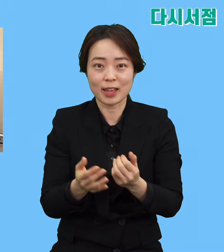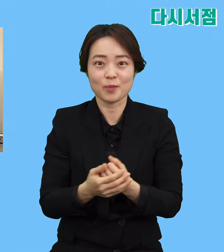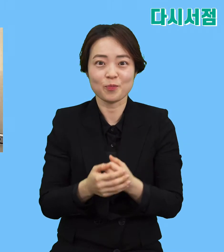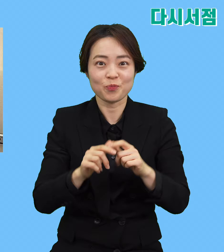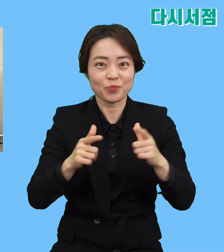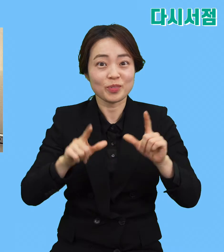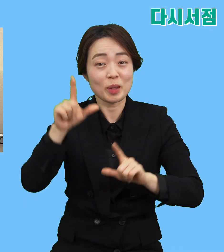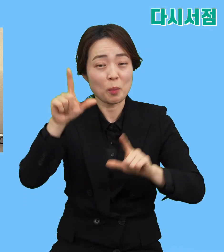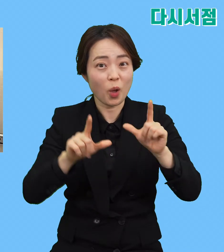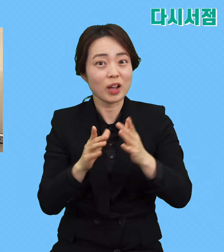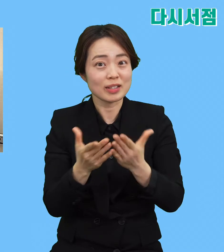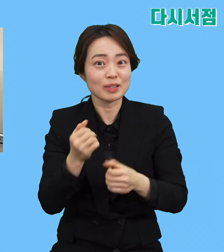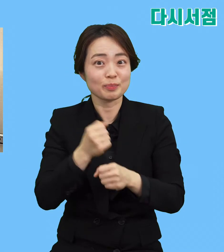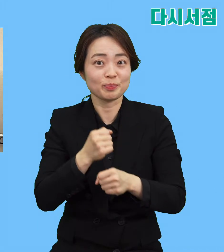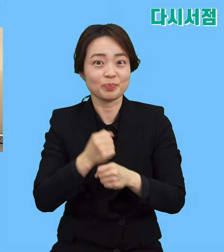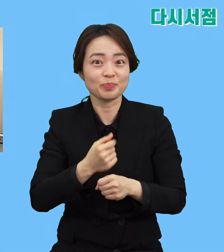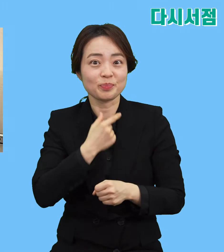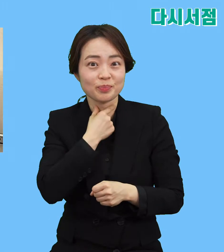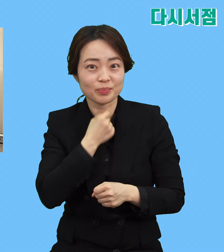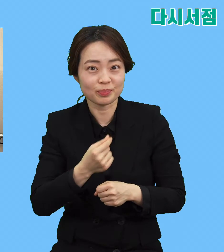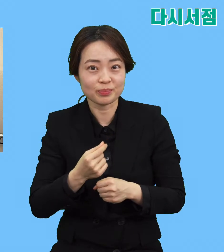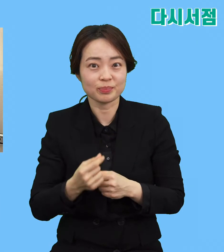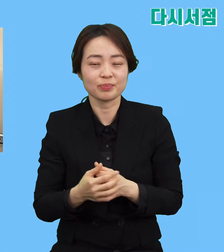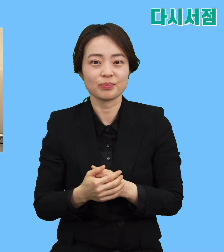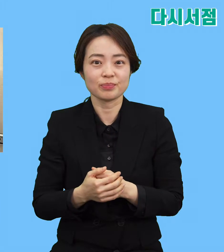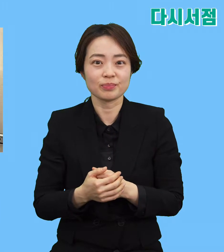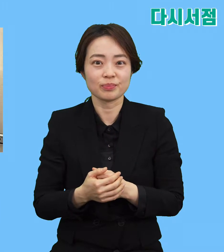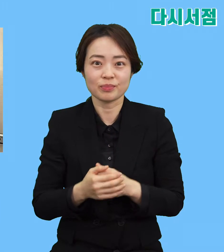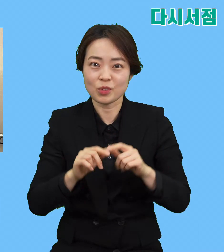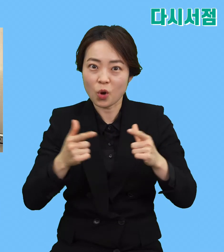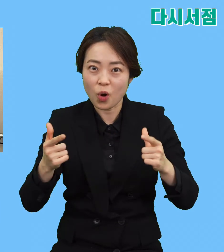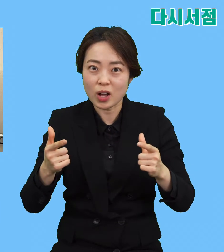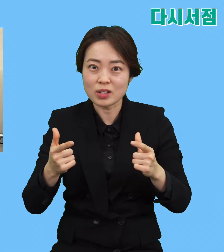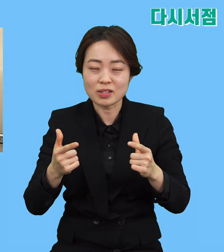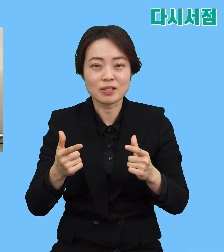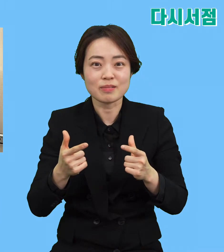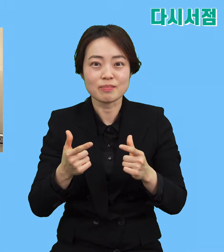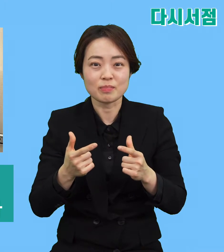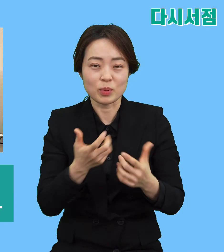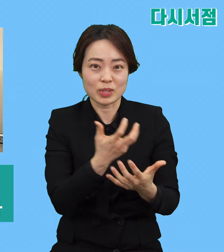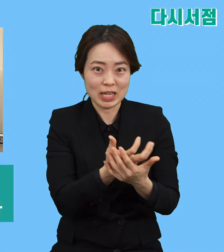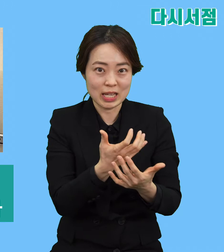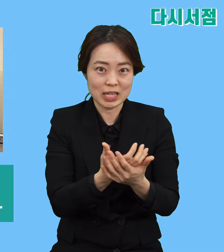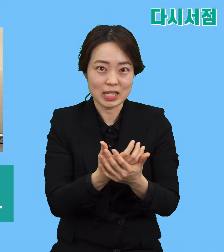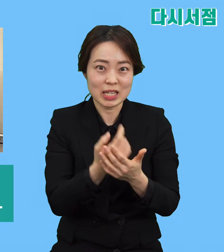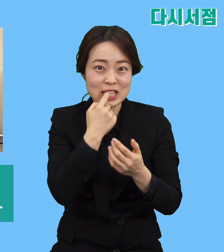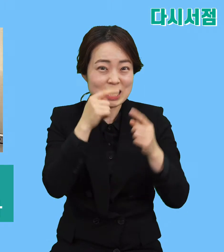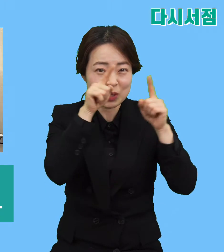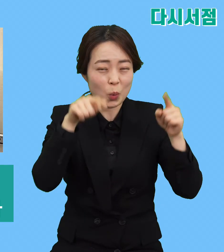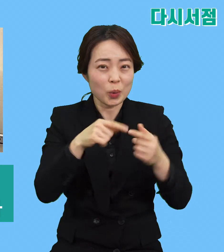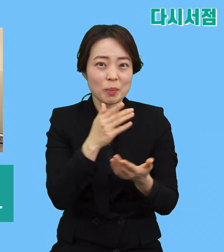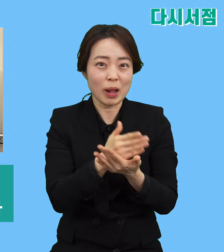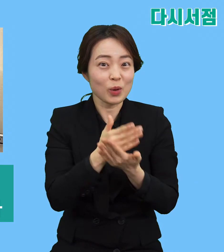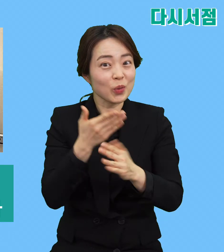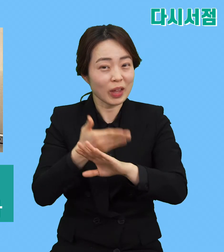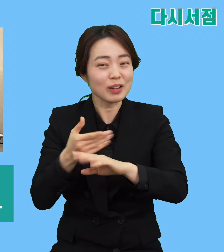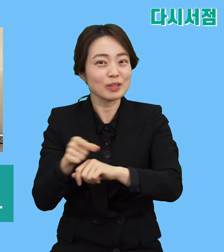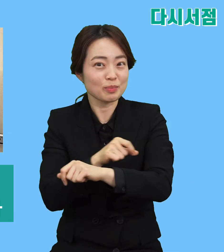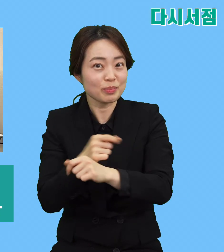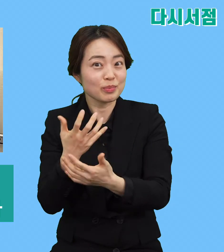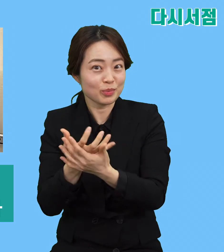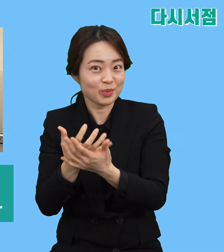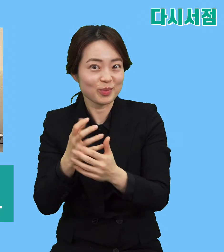다양한 모양의 책을 만들어 보고 싶기도 하고 다양한 재질, 종이가 아닌 재질을 사용한 책들도 한번 만들어